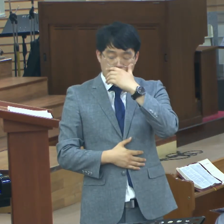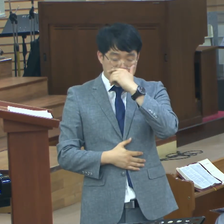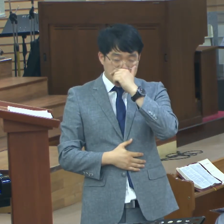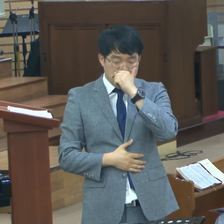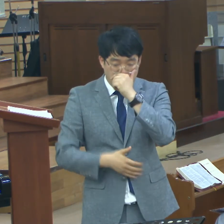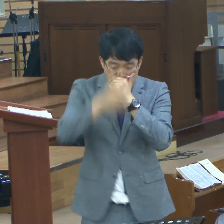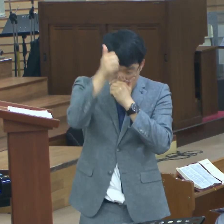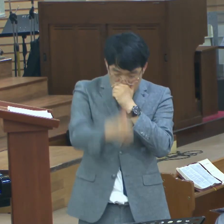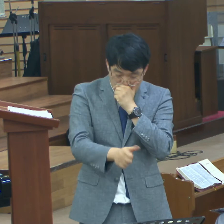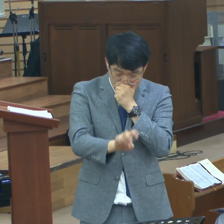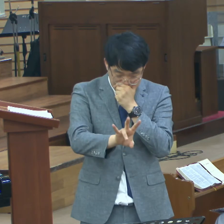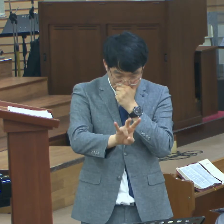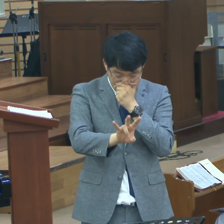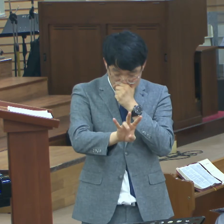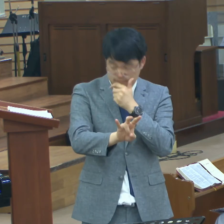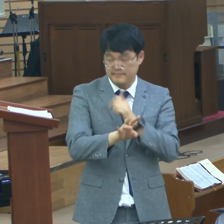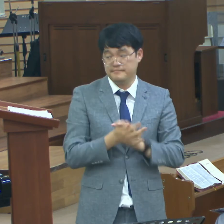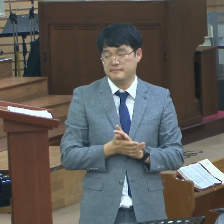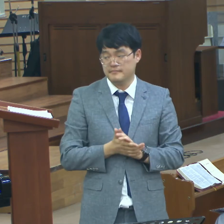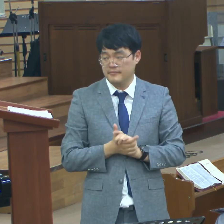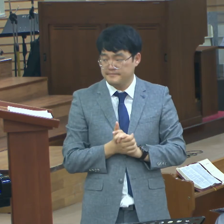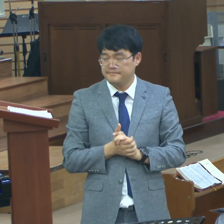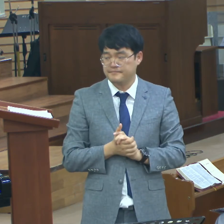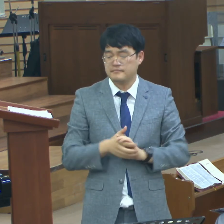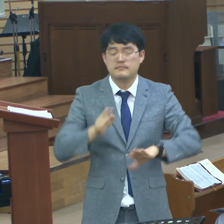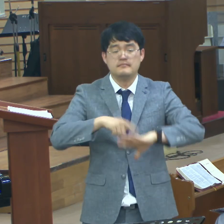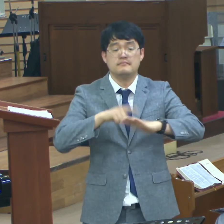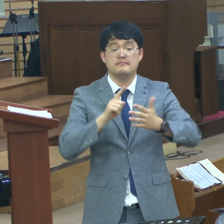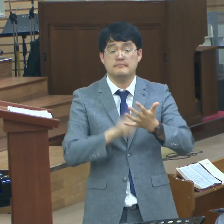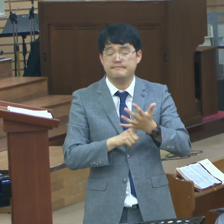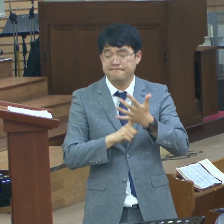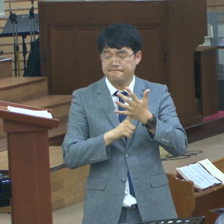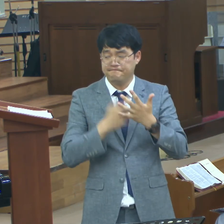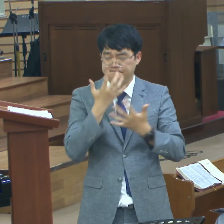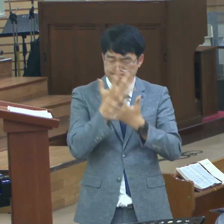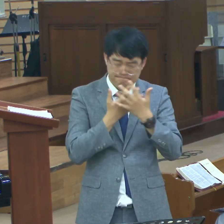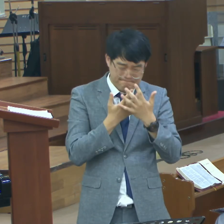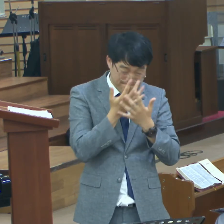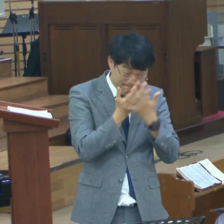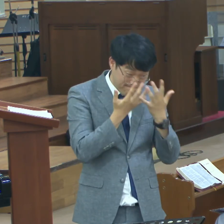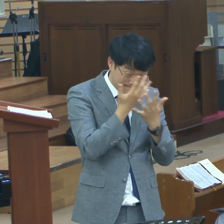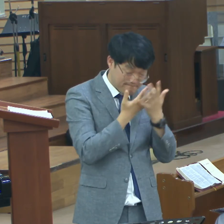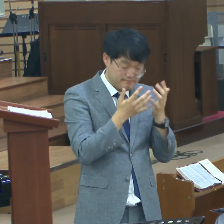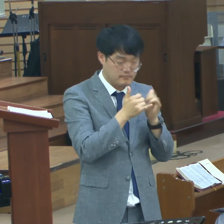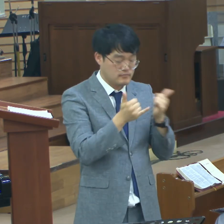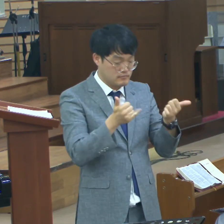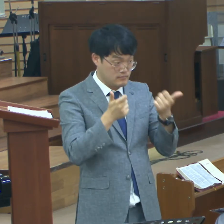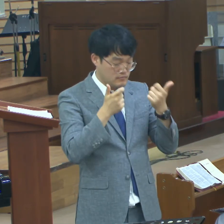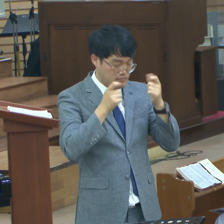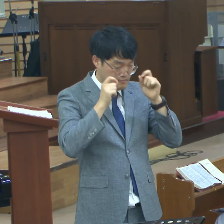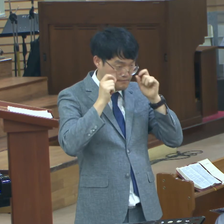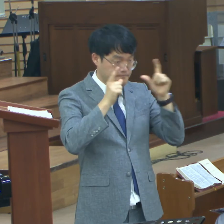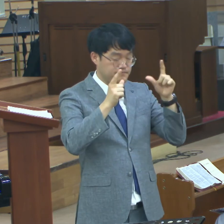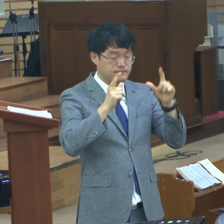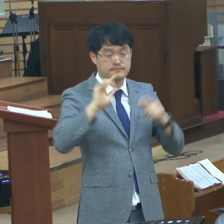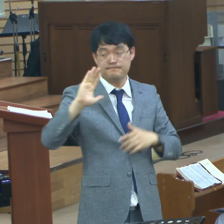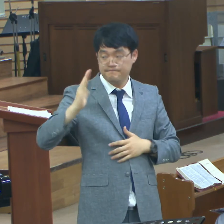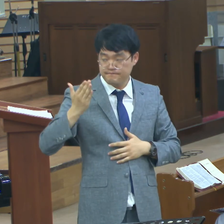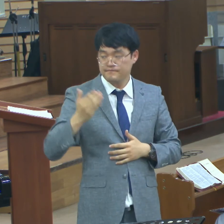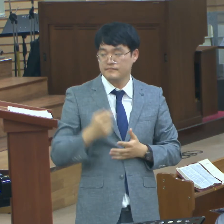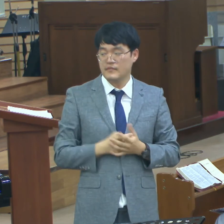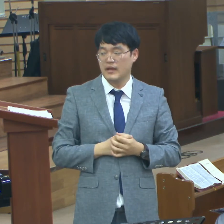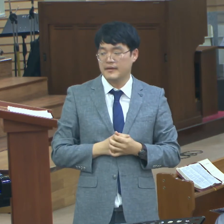마지막 24절은요 혼미하던 자가 총명하게 되고 원망하는 자들이 교훈을 받는다 그랬어요. 예수님의